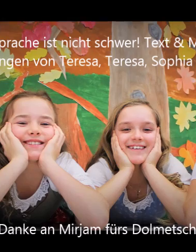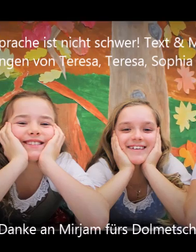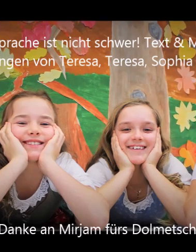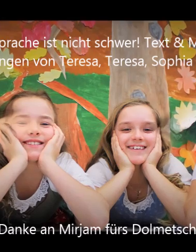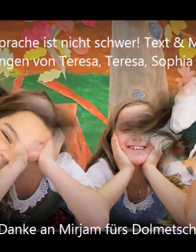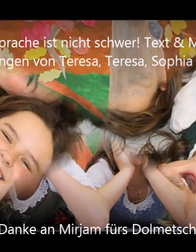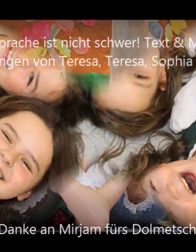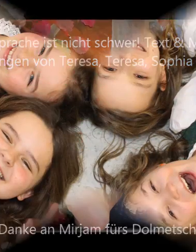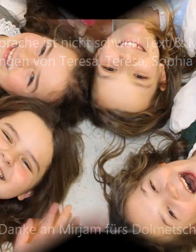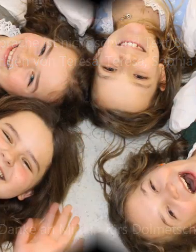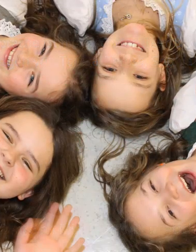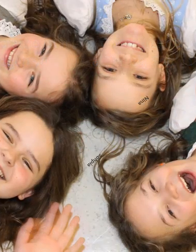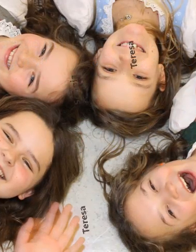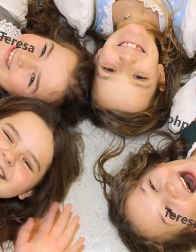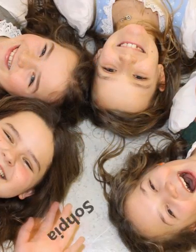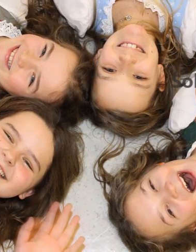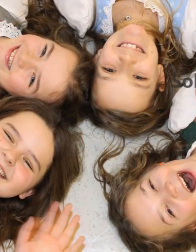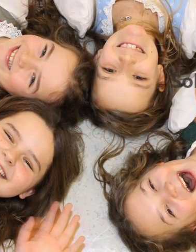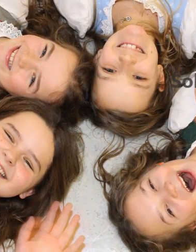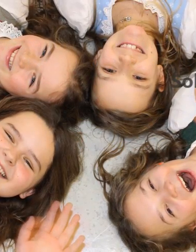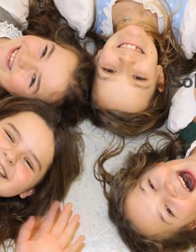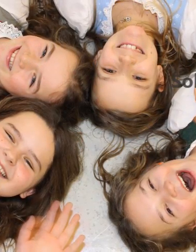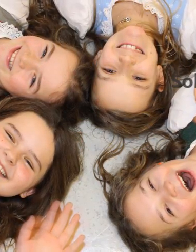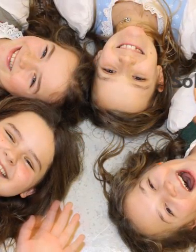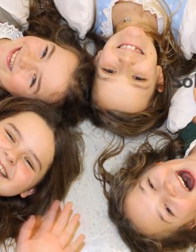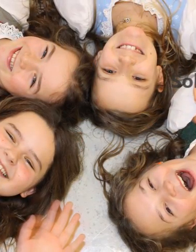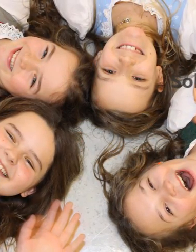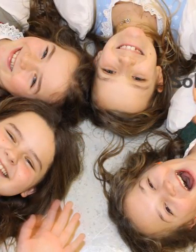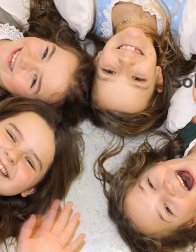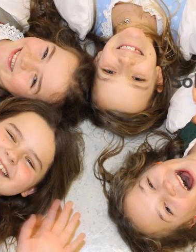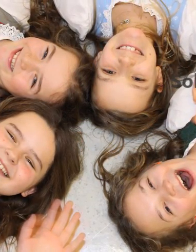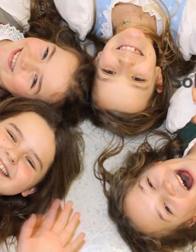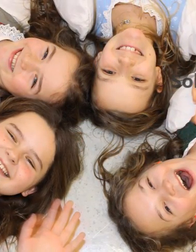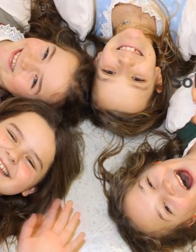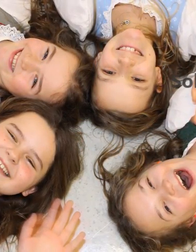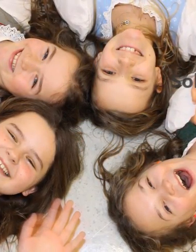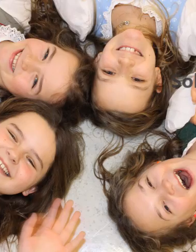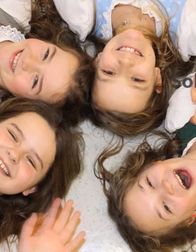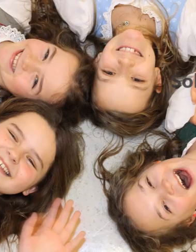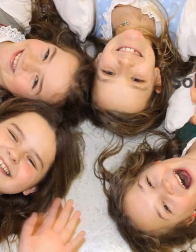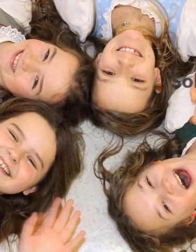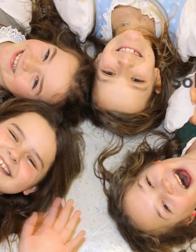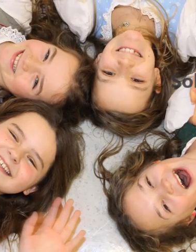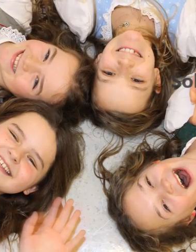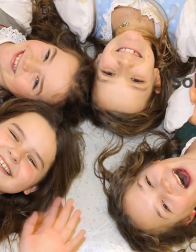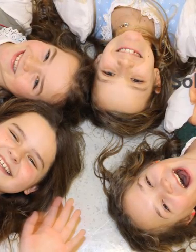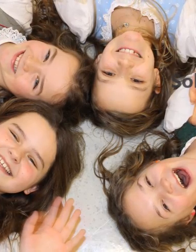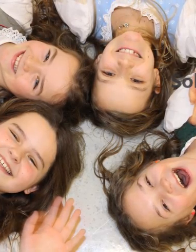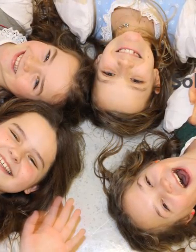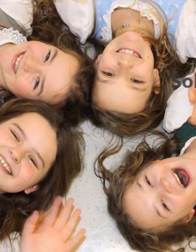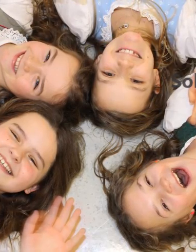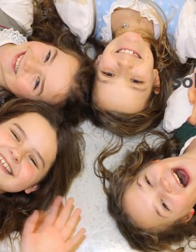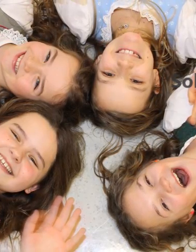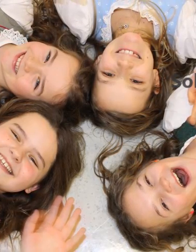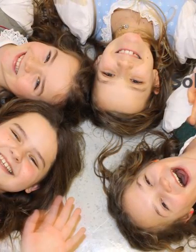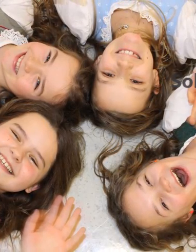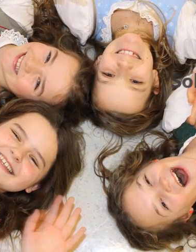Die Gebärdensprache ist nicht